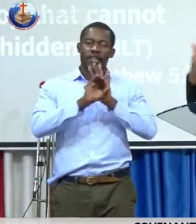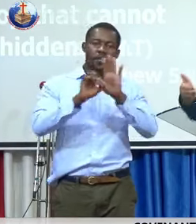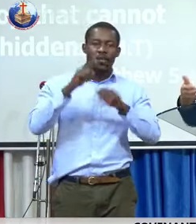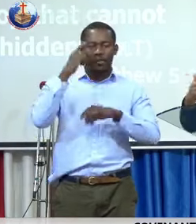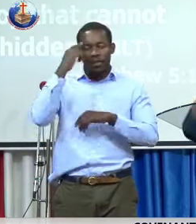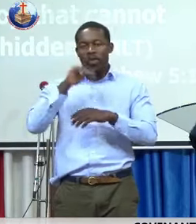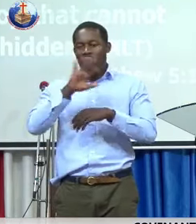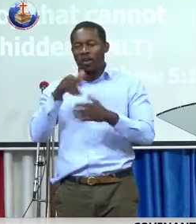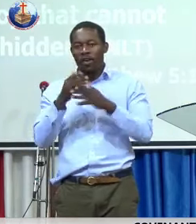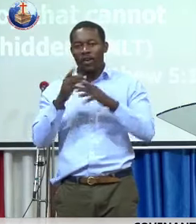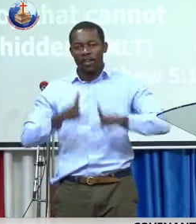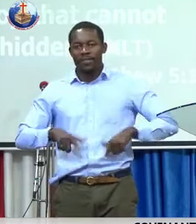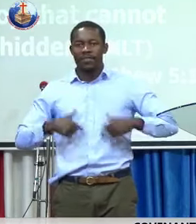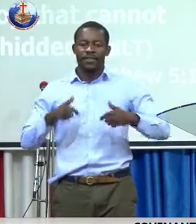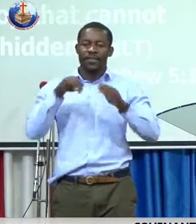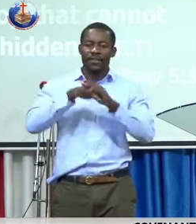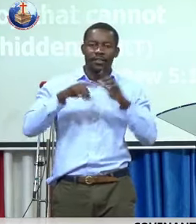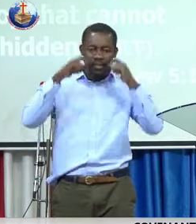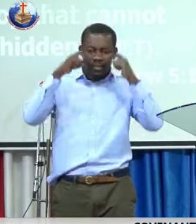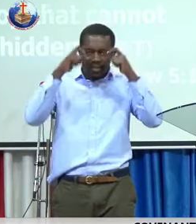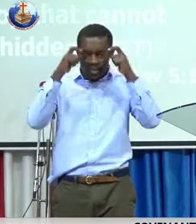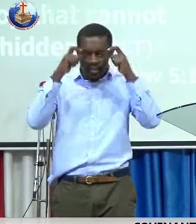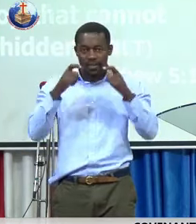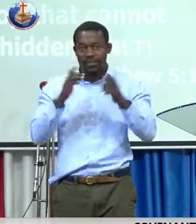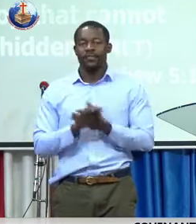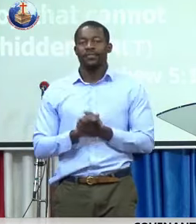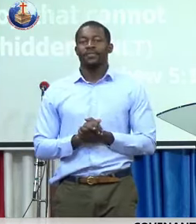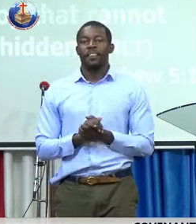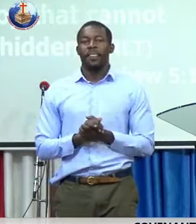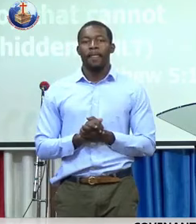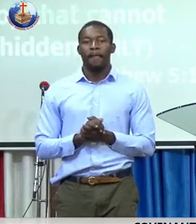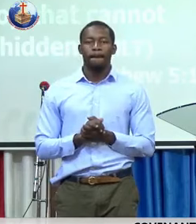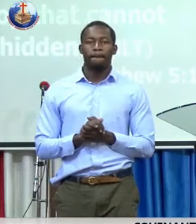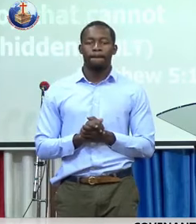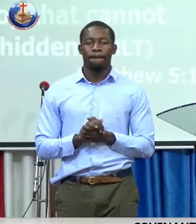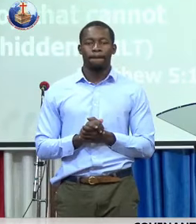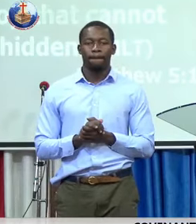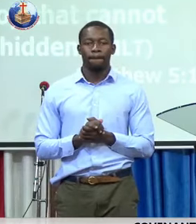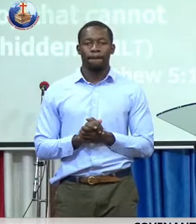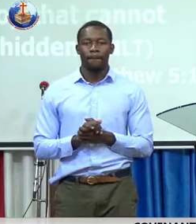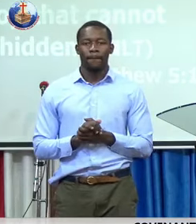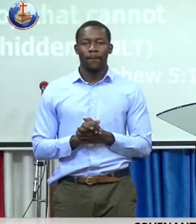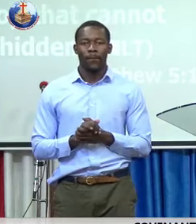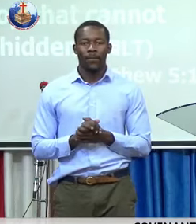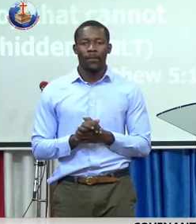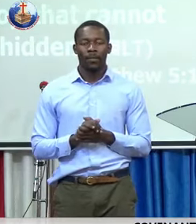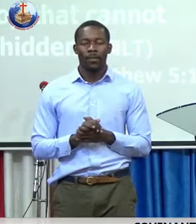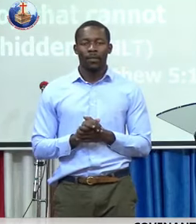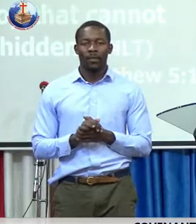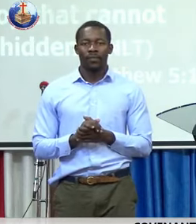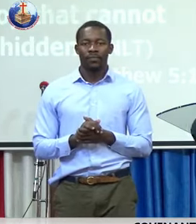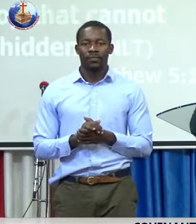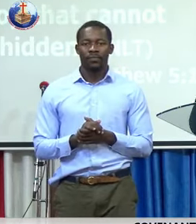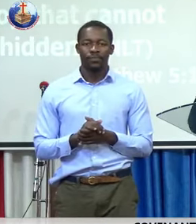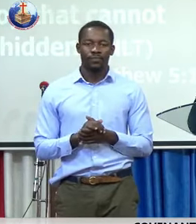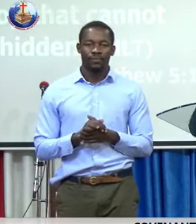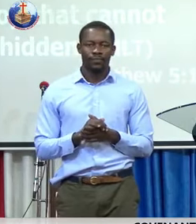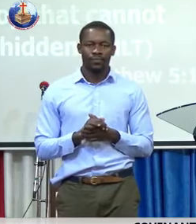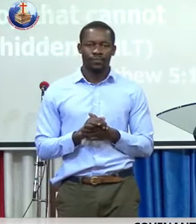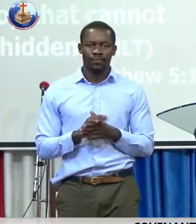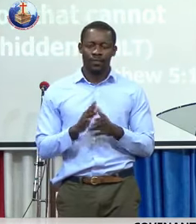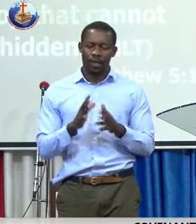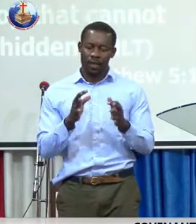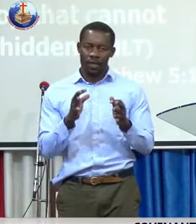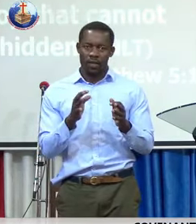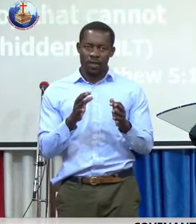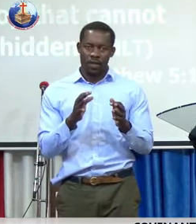in sin. Pili, watu wa Mungu wanafaa kuwa ni mfano kwa wale watu ambao wanaishi katika dhambi. This is on account of the people of God